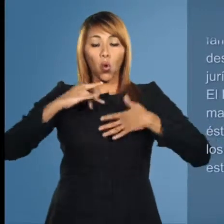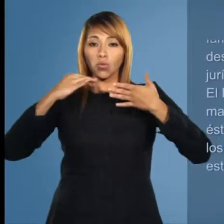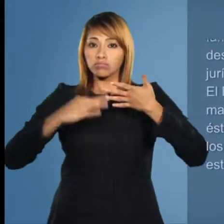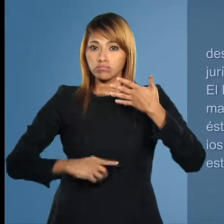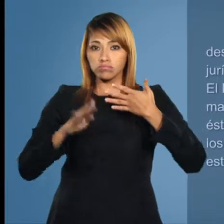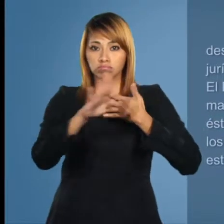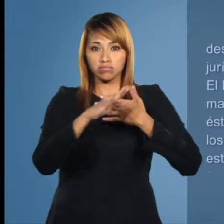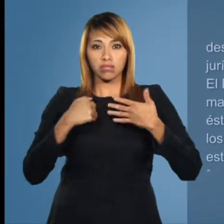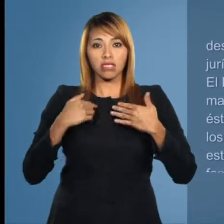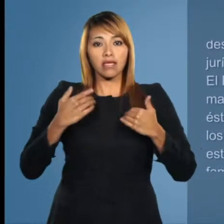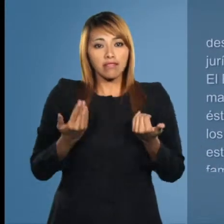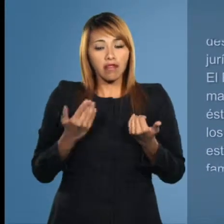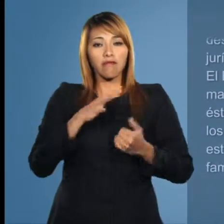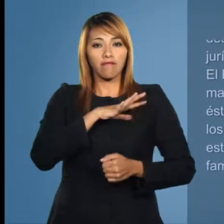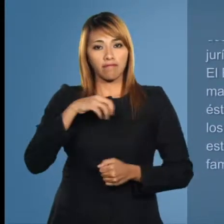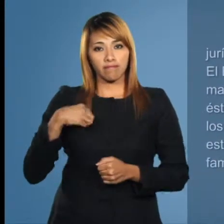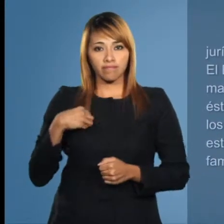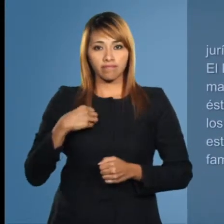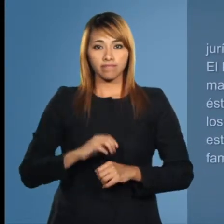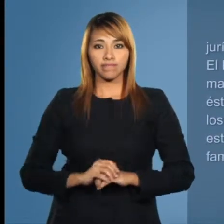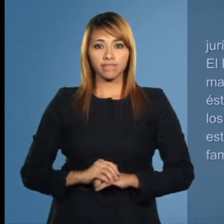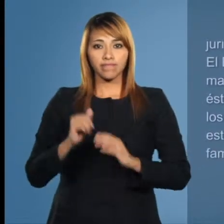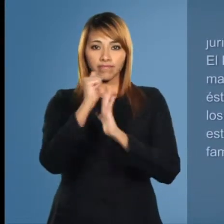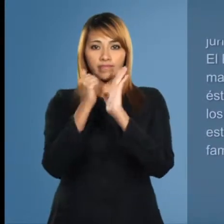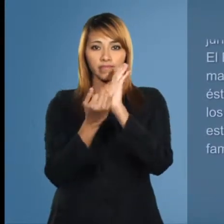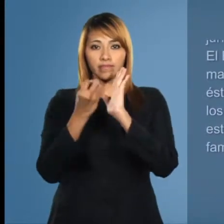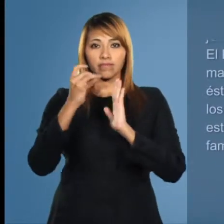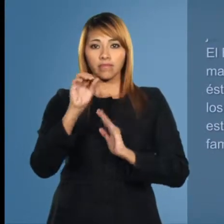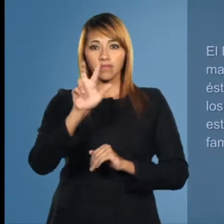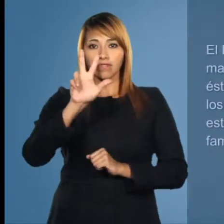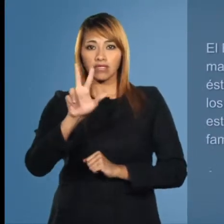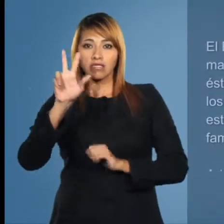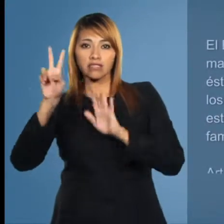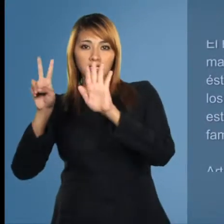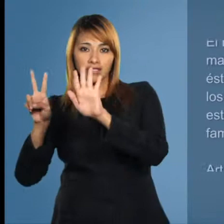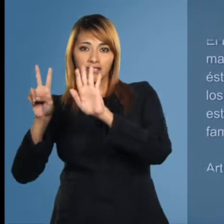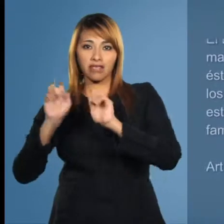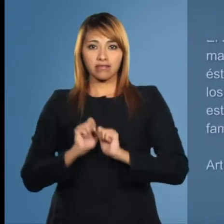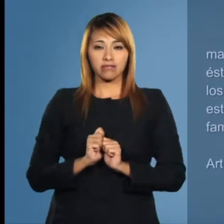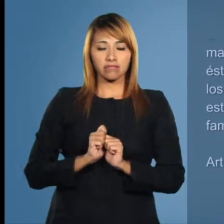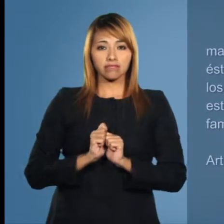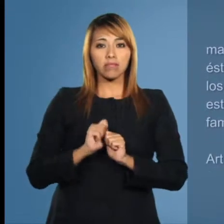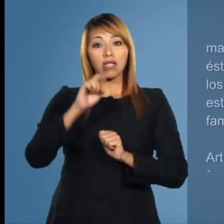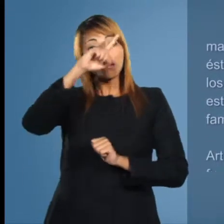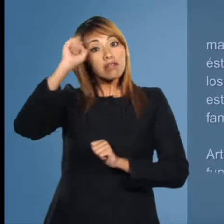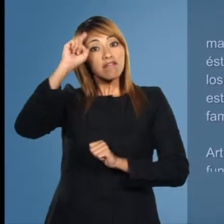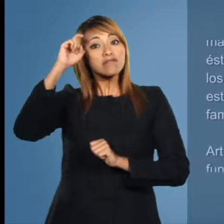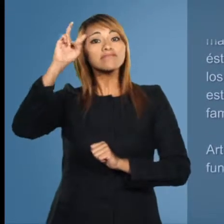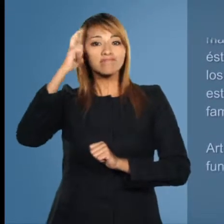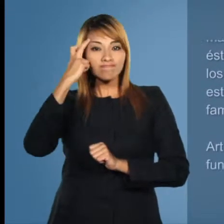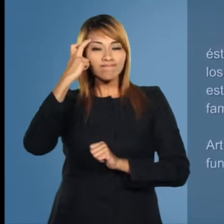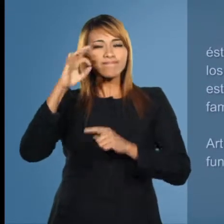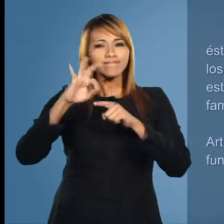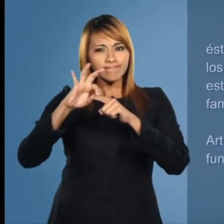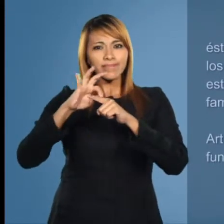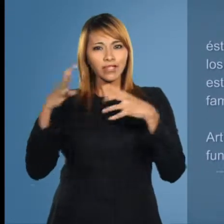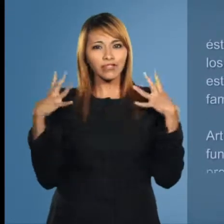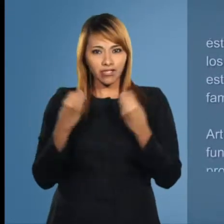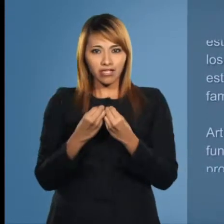favor de la familia. Artículo 37. El trabajo es una función social, goza de la protección